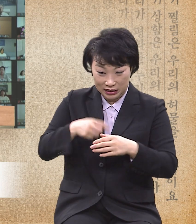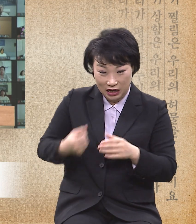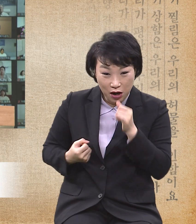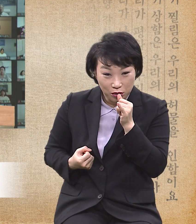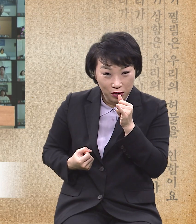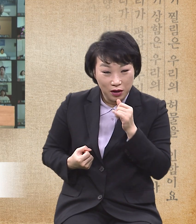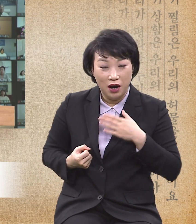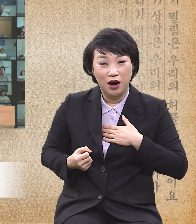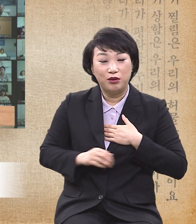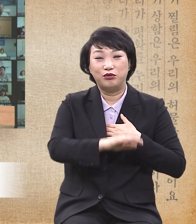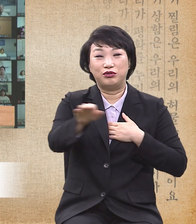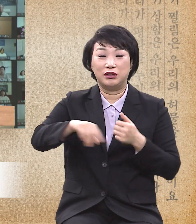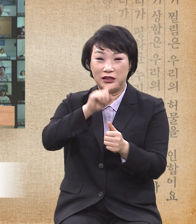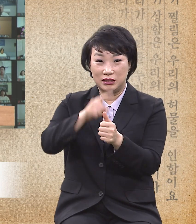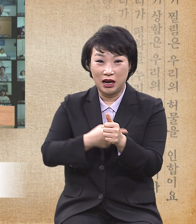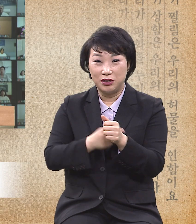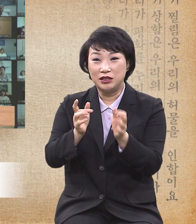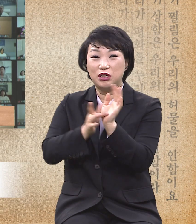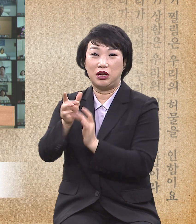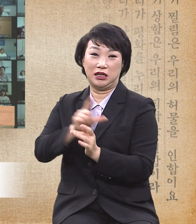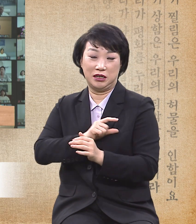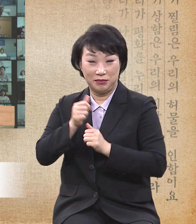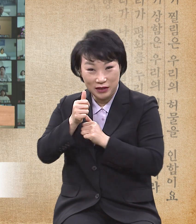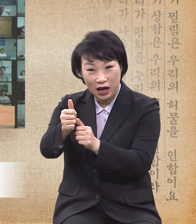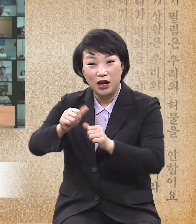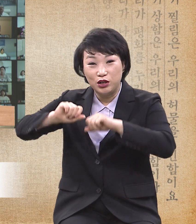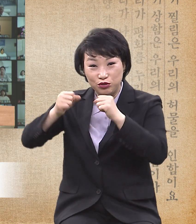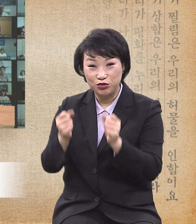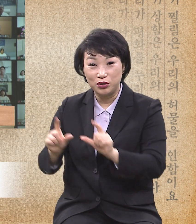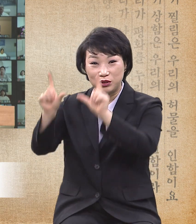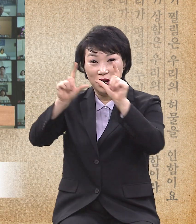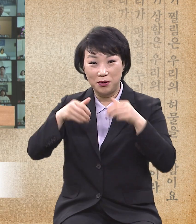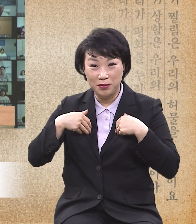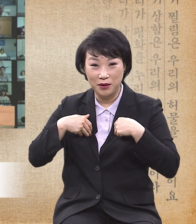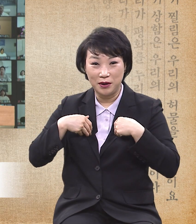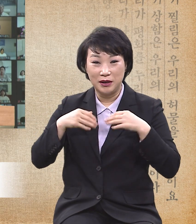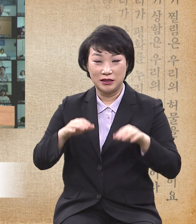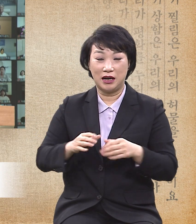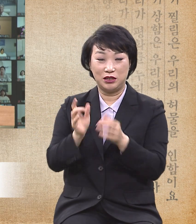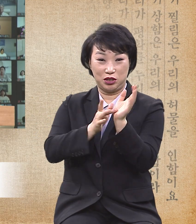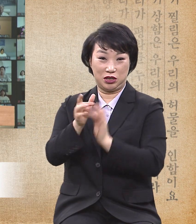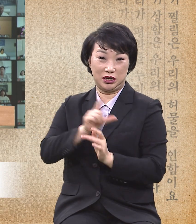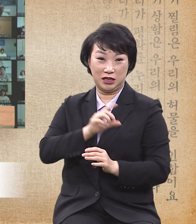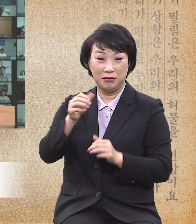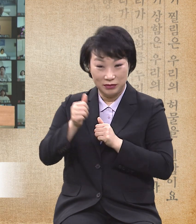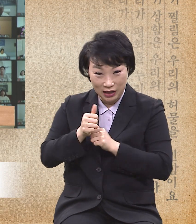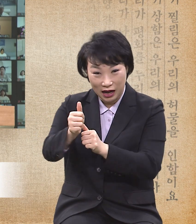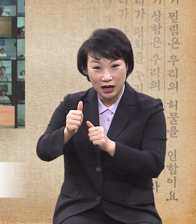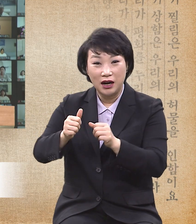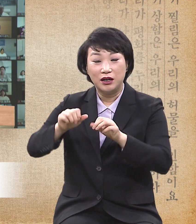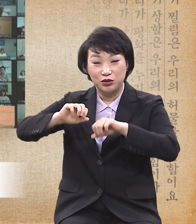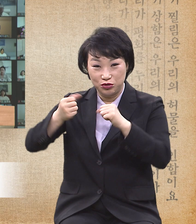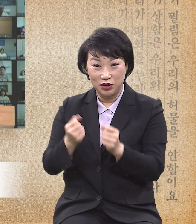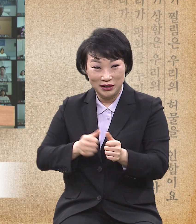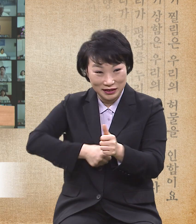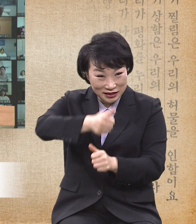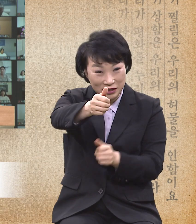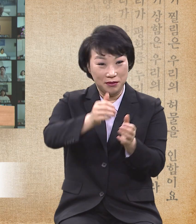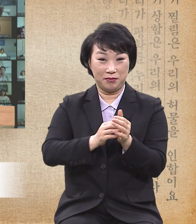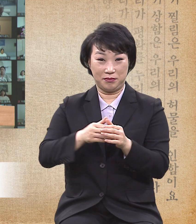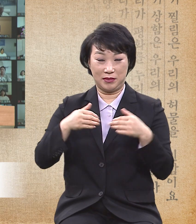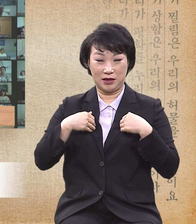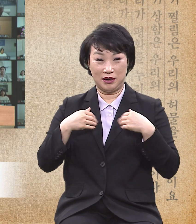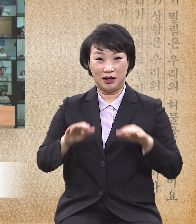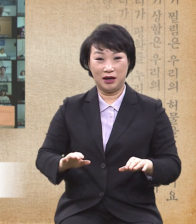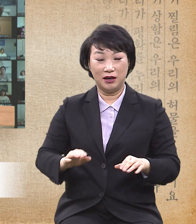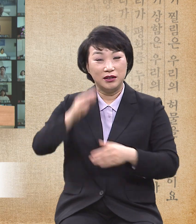있다면 당연히 그 이름을 따라 살아야 되고, 그 이름을 따라 이겨야 되고, 그